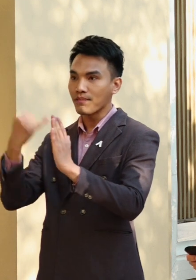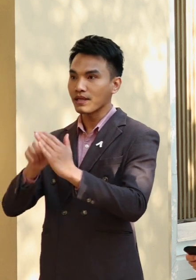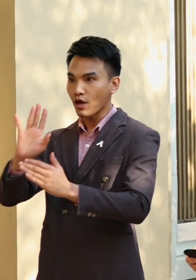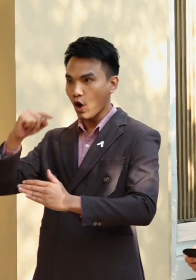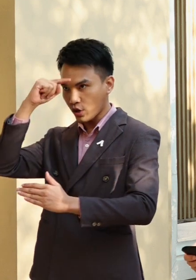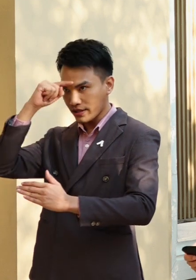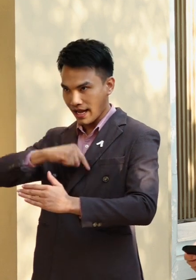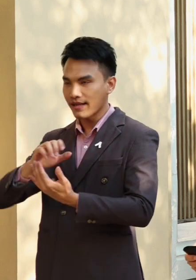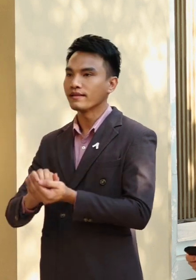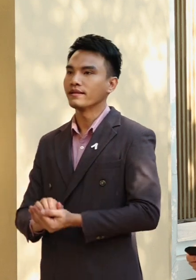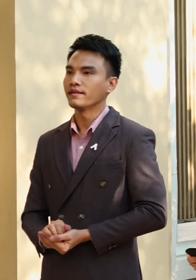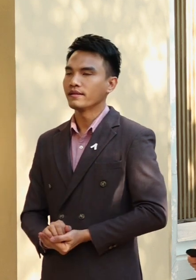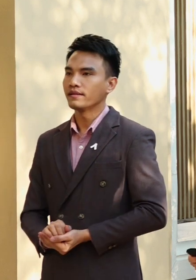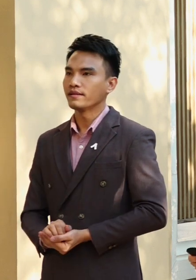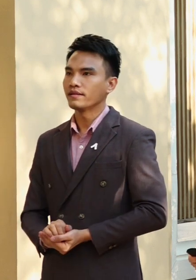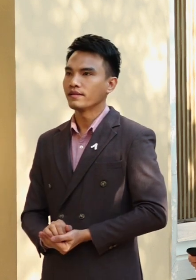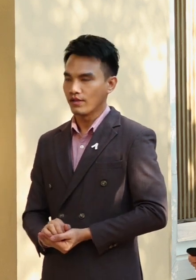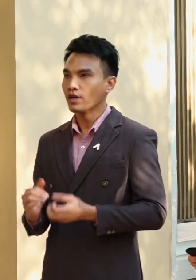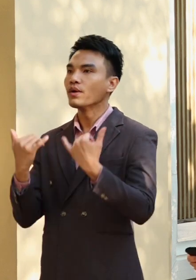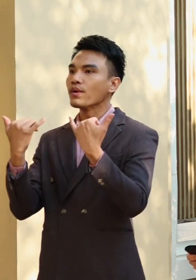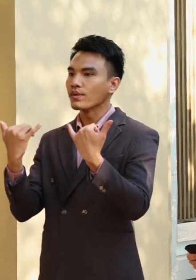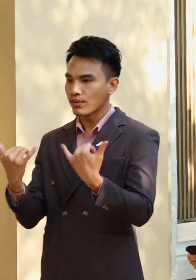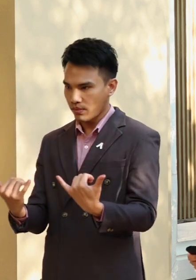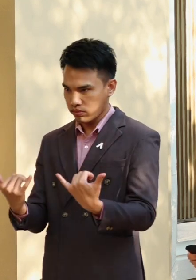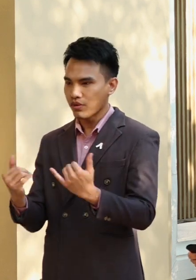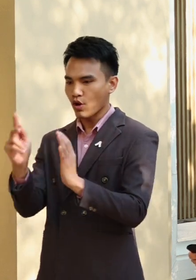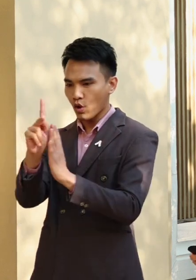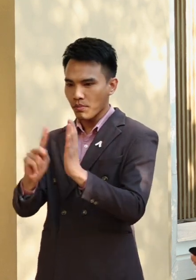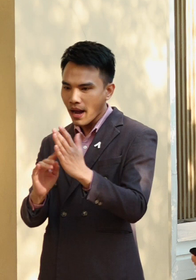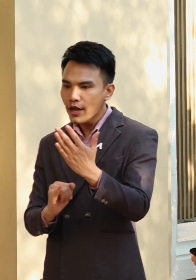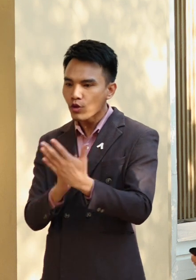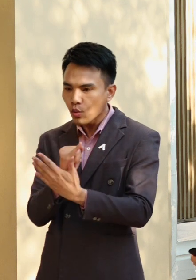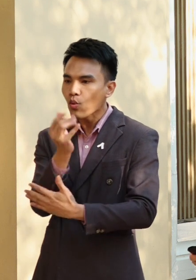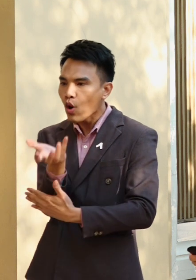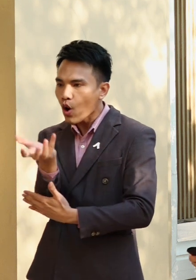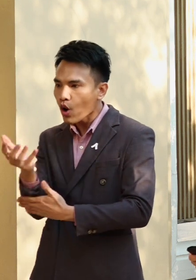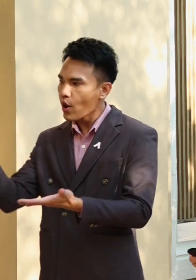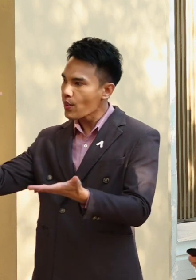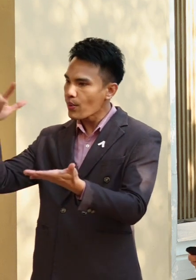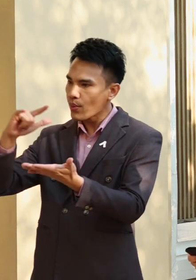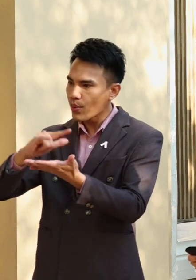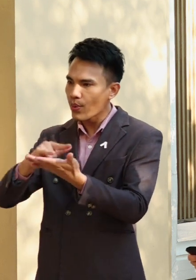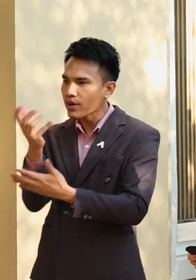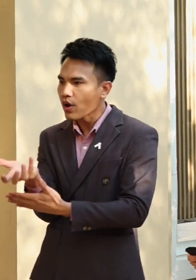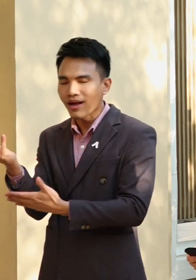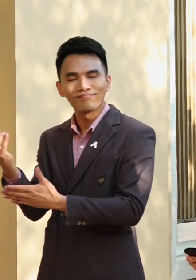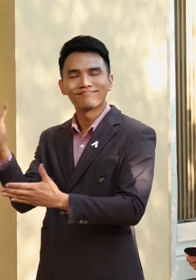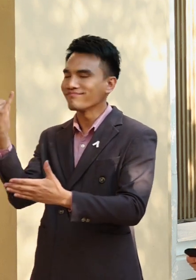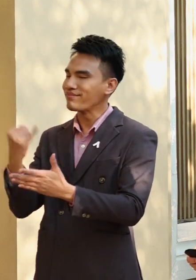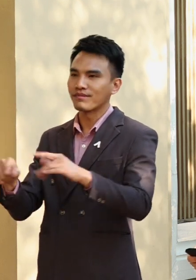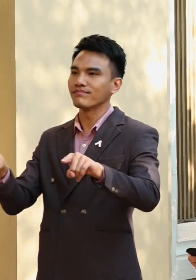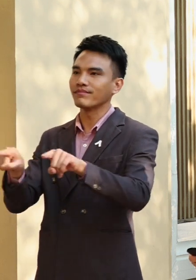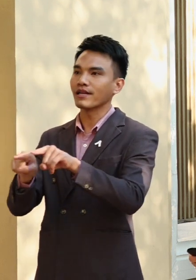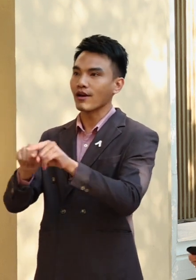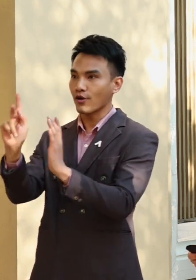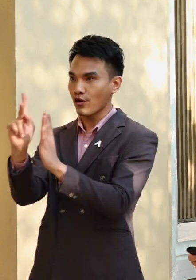ไทยพื้นที่ดังนั้นไม่ว่าจะเป็นการเข้าเมืองผิดกฎหมายไม่ว่าจะเป็นเรื่องของการขอทานนะครับอันนี้ก็มีกฎหม